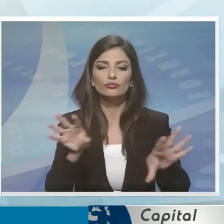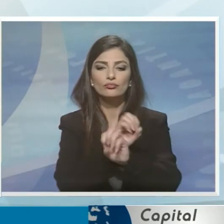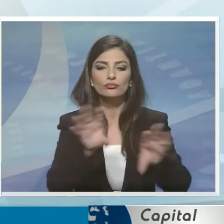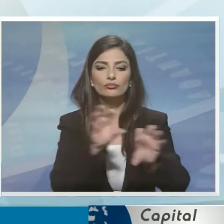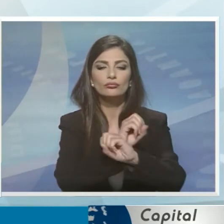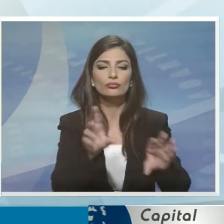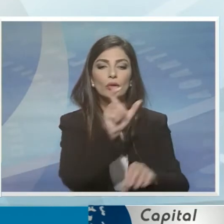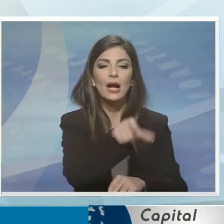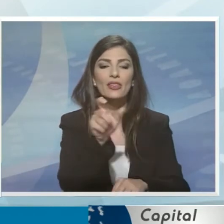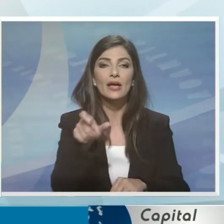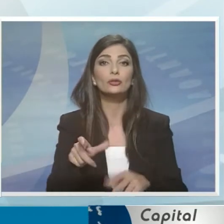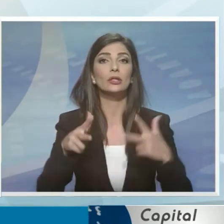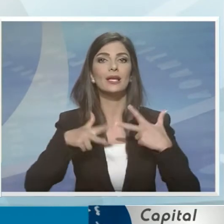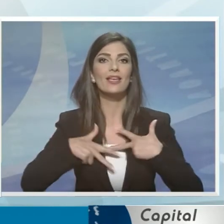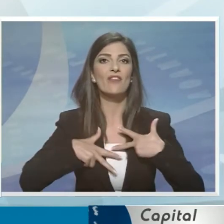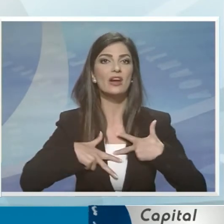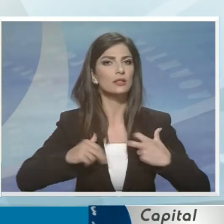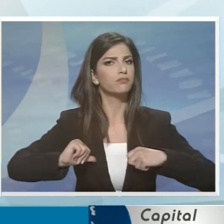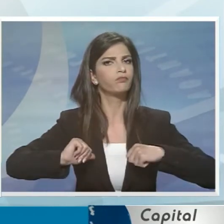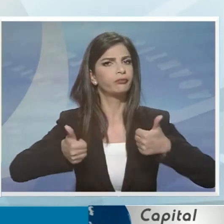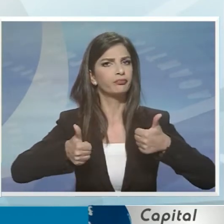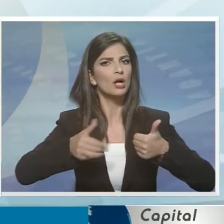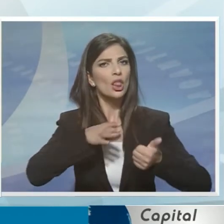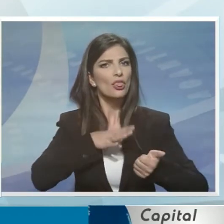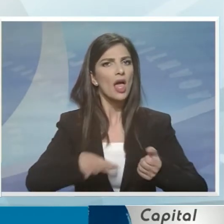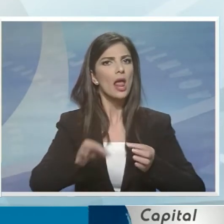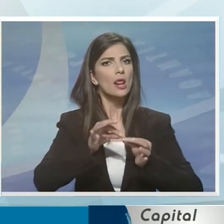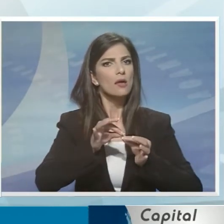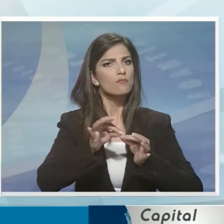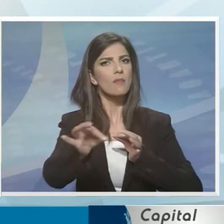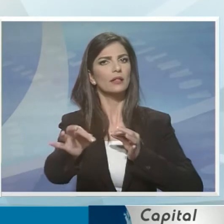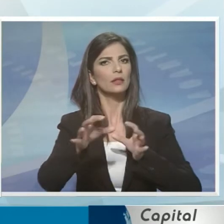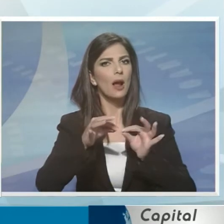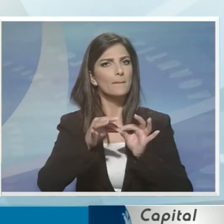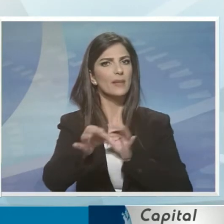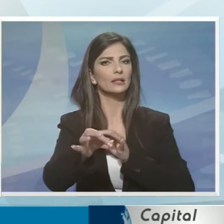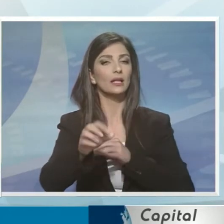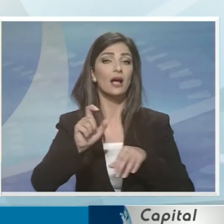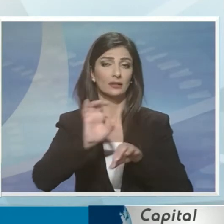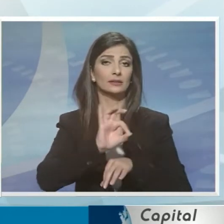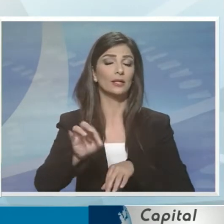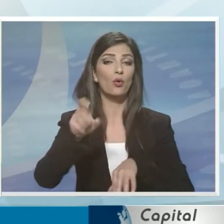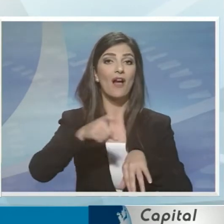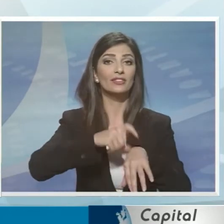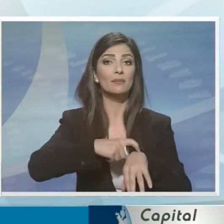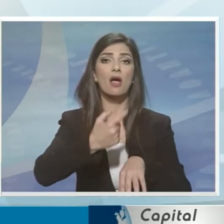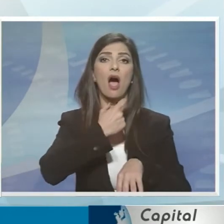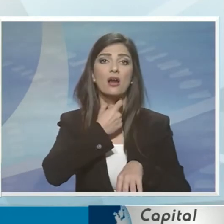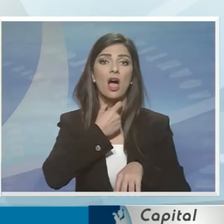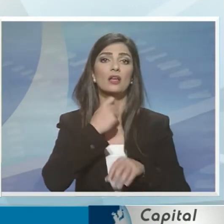κυβέρνησης να συνεχίσει την λήψη μέτρων που είναι απολύτως αναγκαία προκειμένου